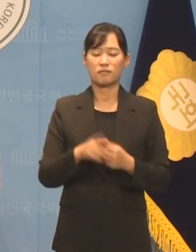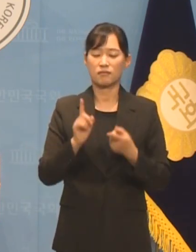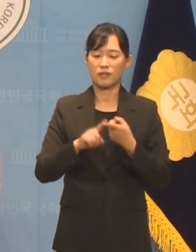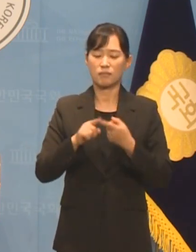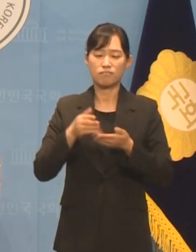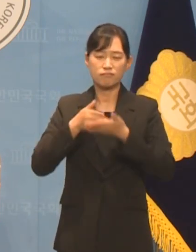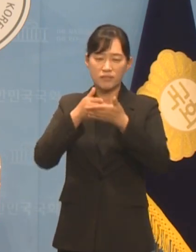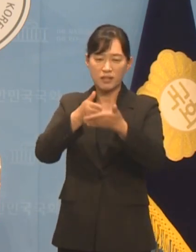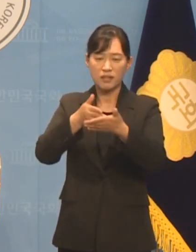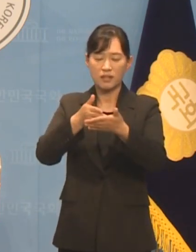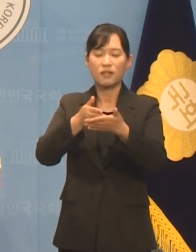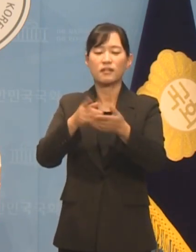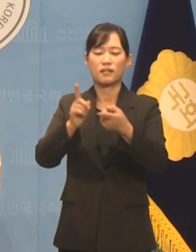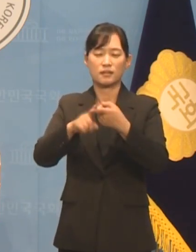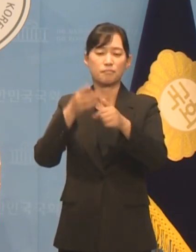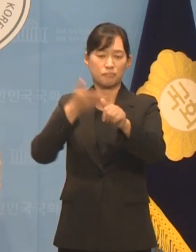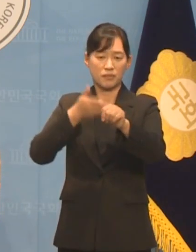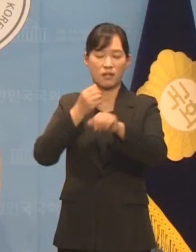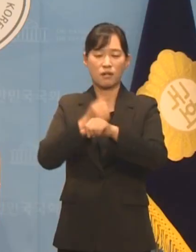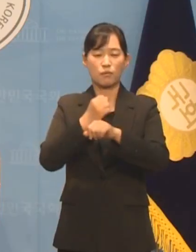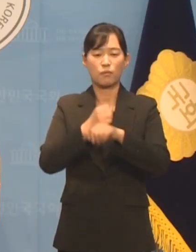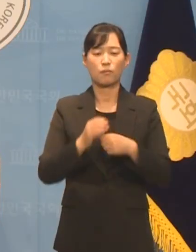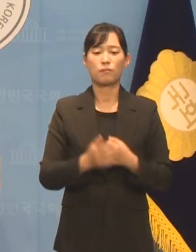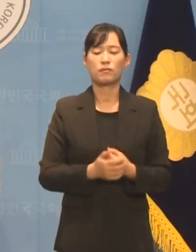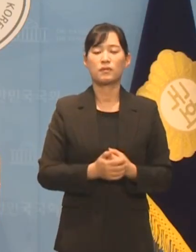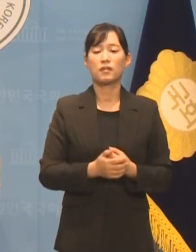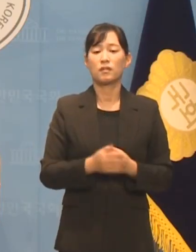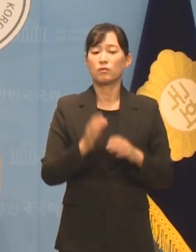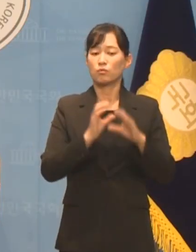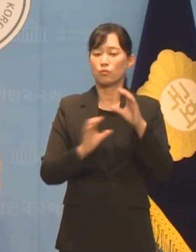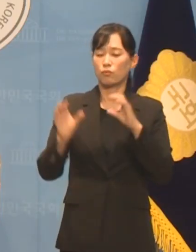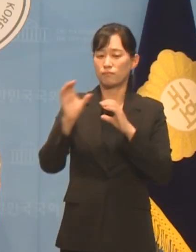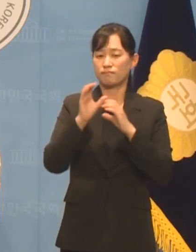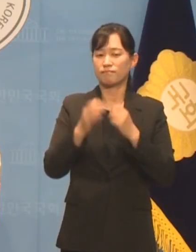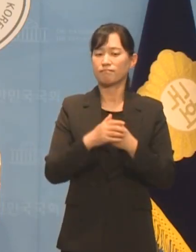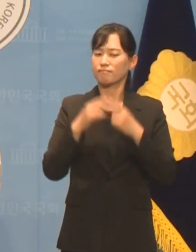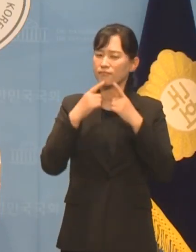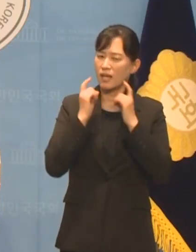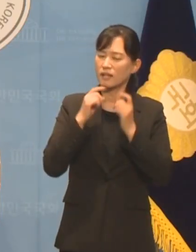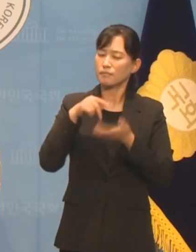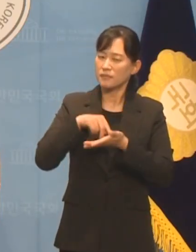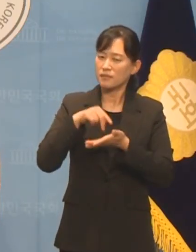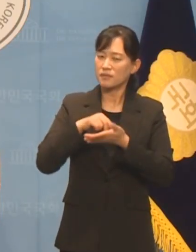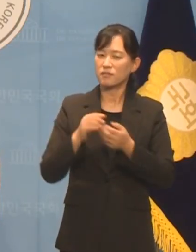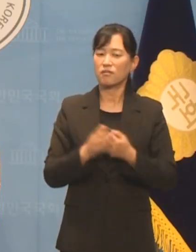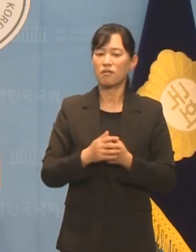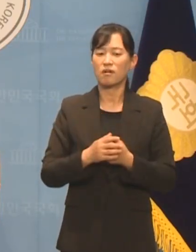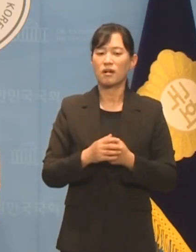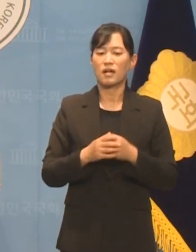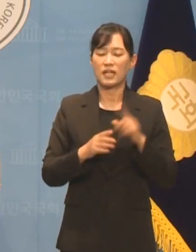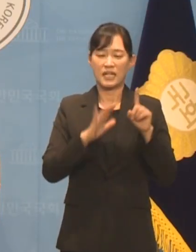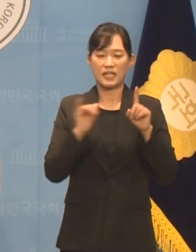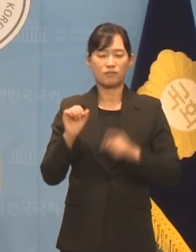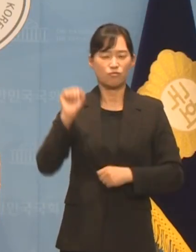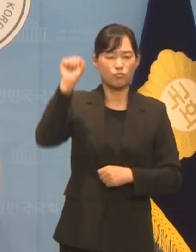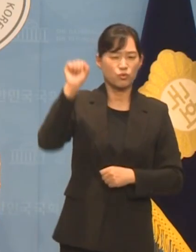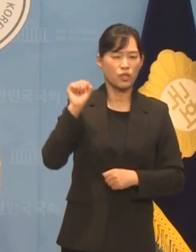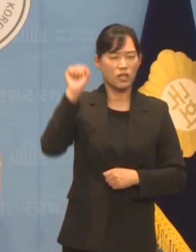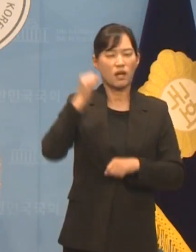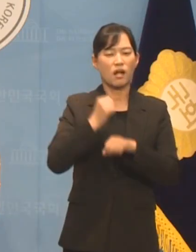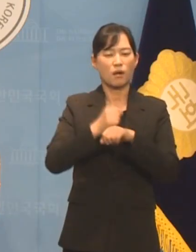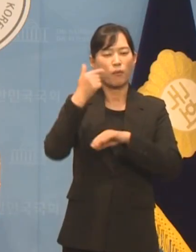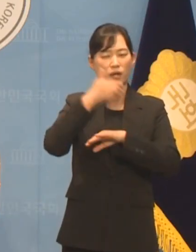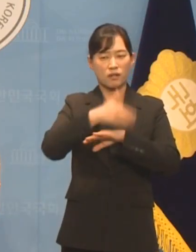요구사항을 제시할 것이며 그리고 덧붙여서 제가 개인적으로 1인 시위부터 선관위 앞에서 실시를